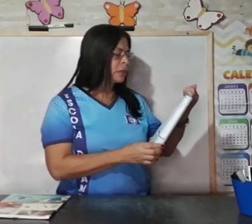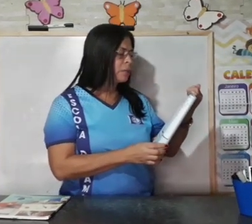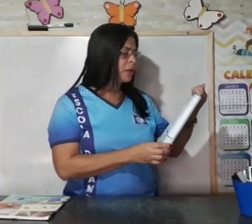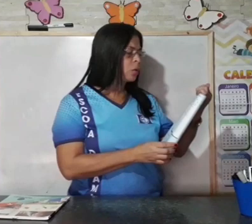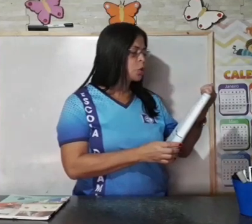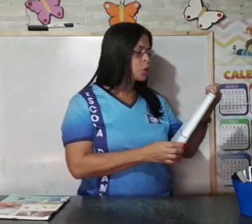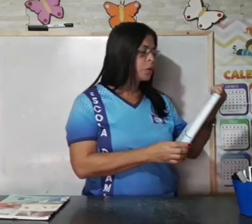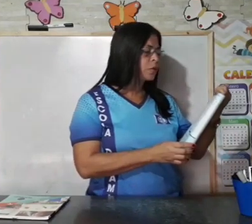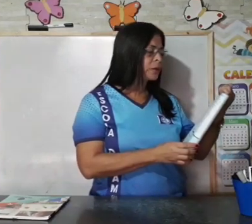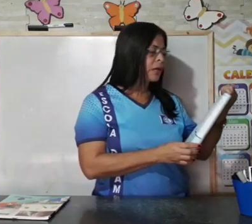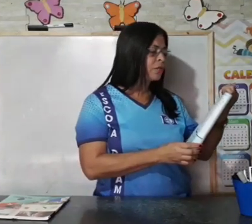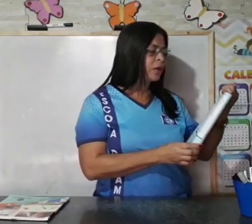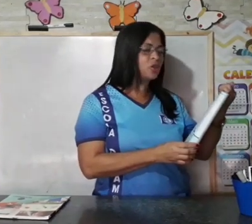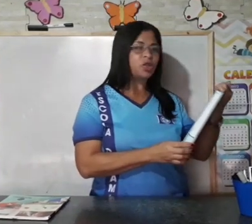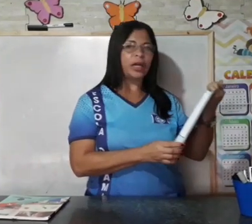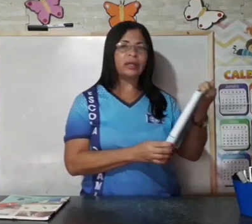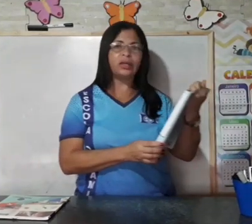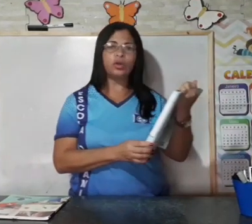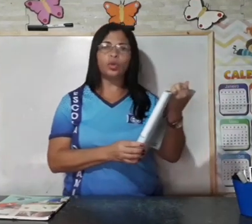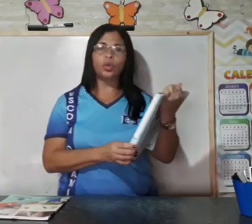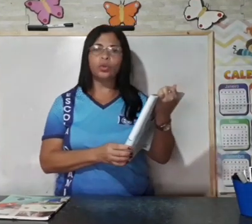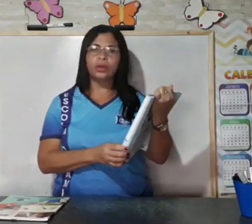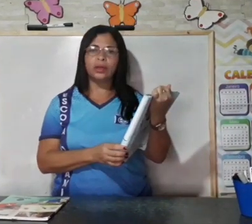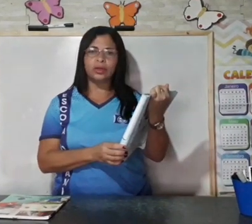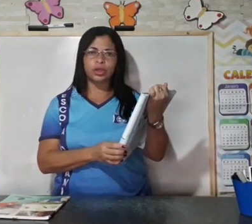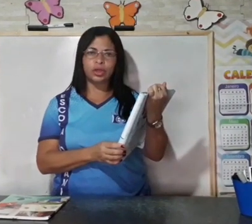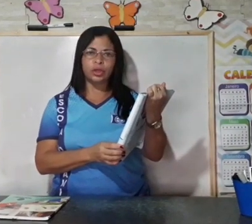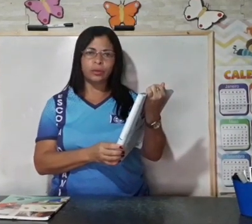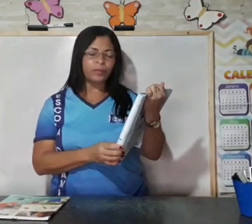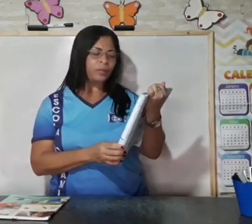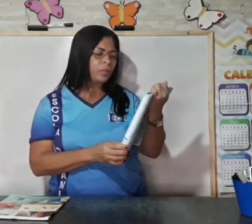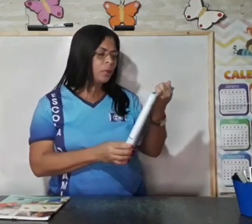também é construído através de atitudes